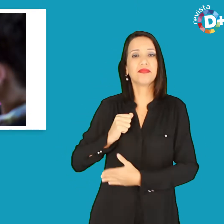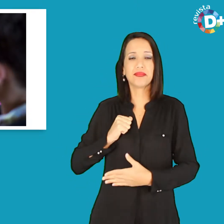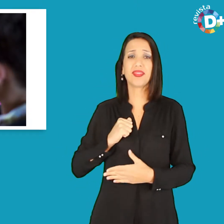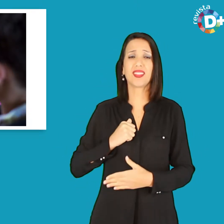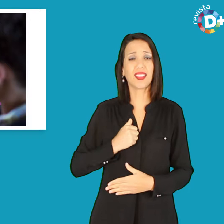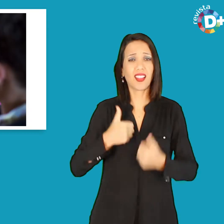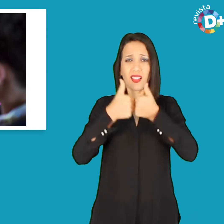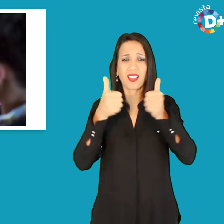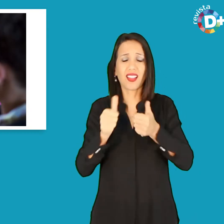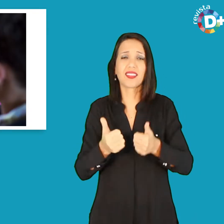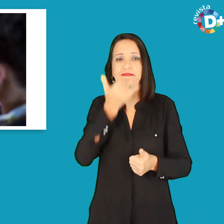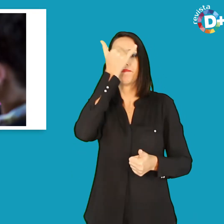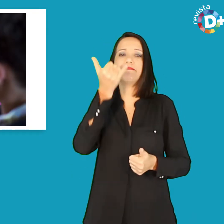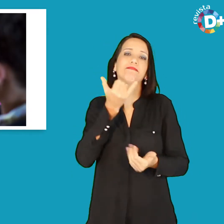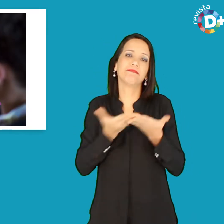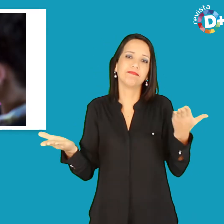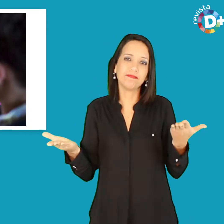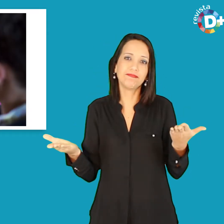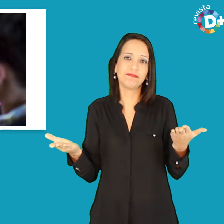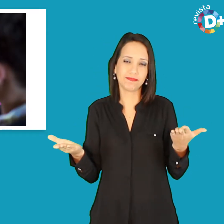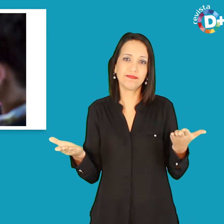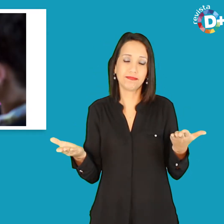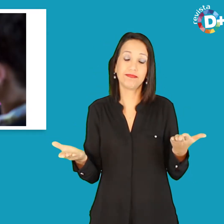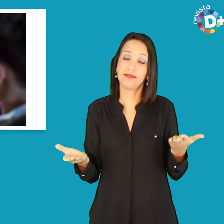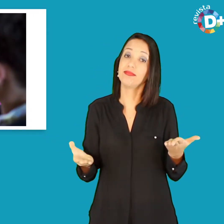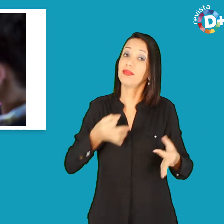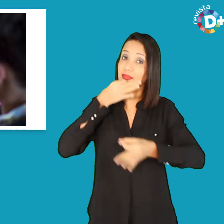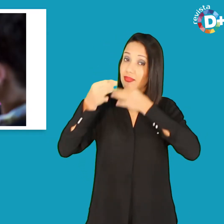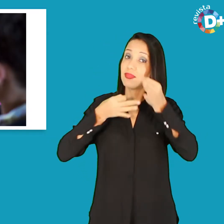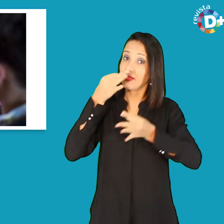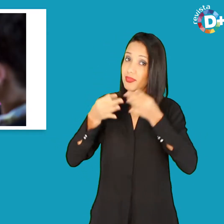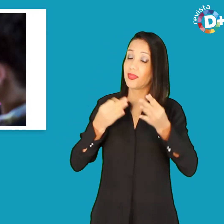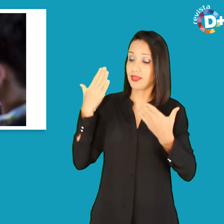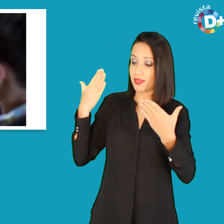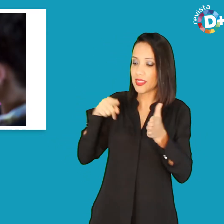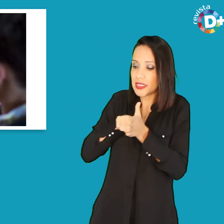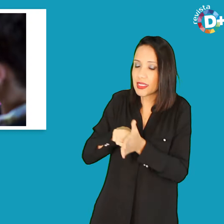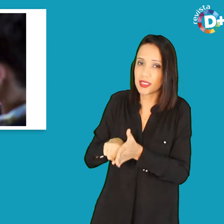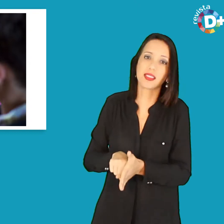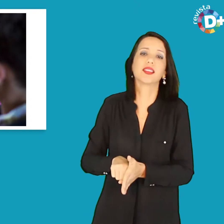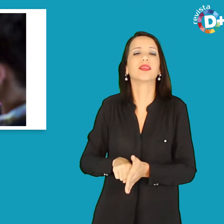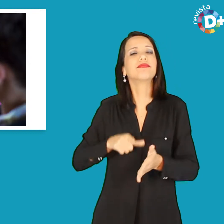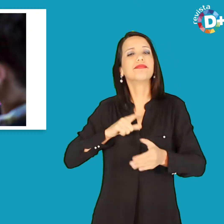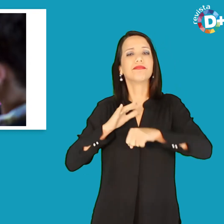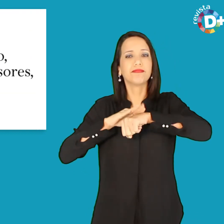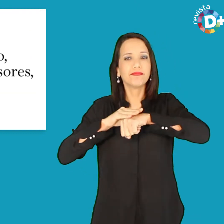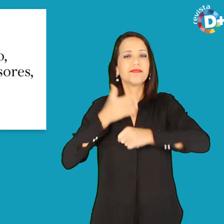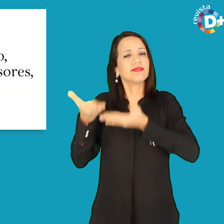sinal, adverte o psicólogo. O tratamento do TDAH é multidisciplinar, ou seja, envolve